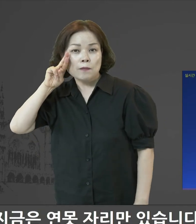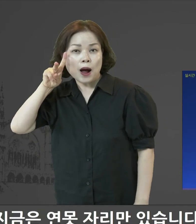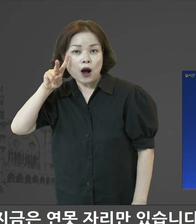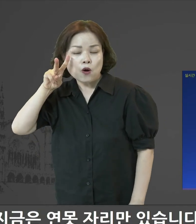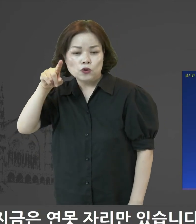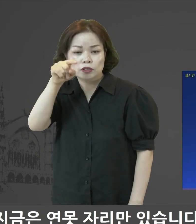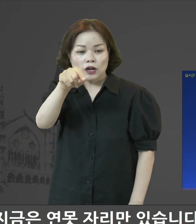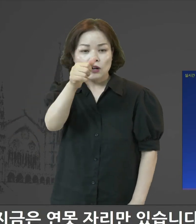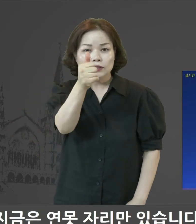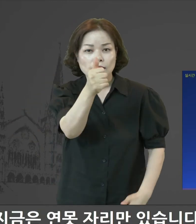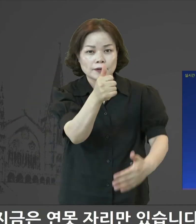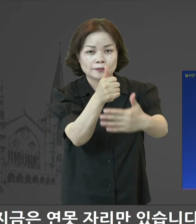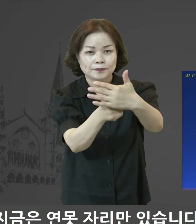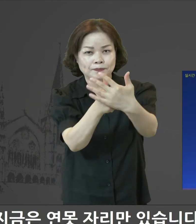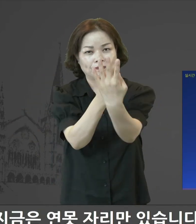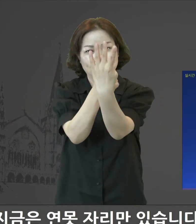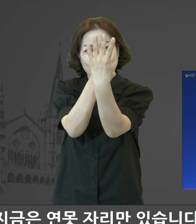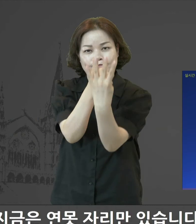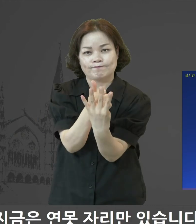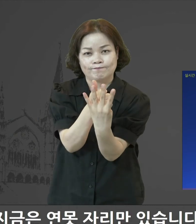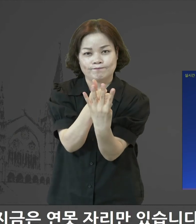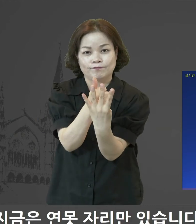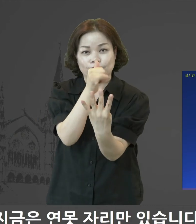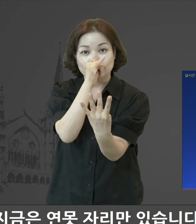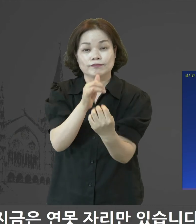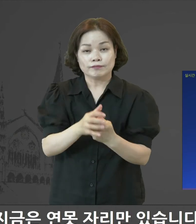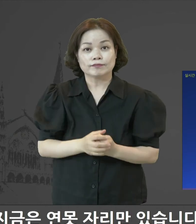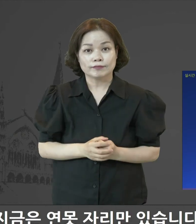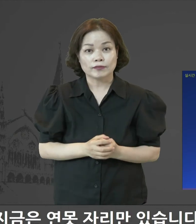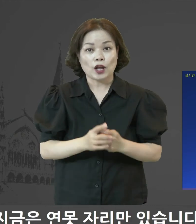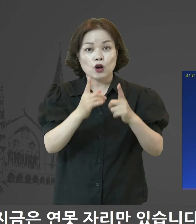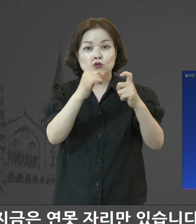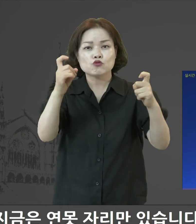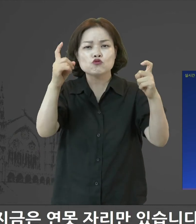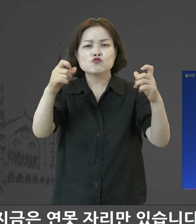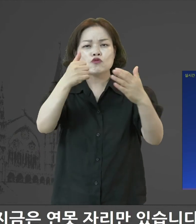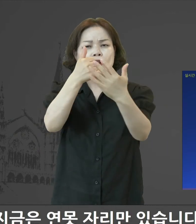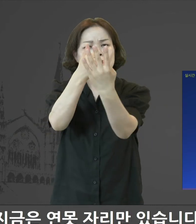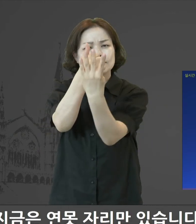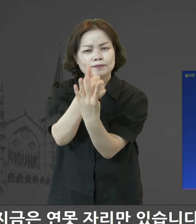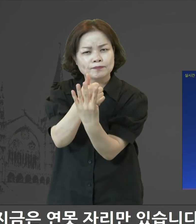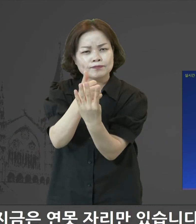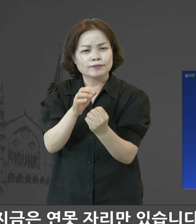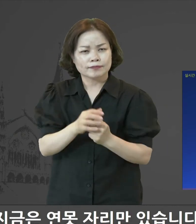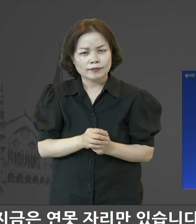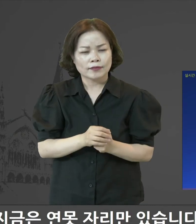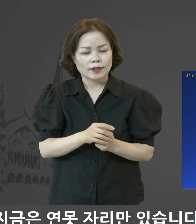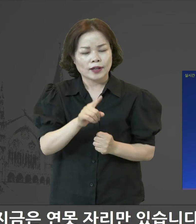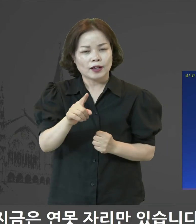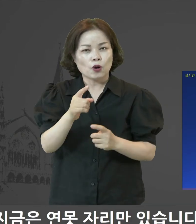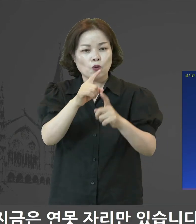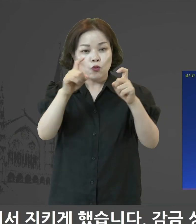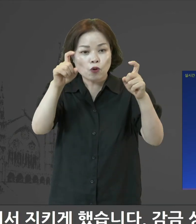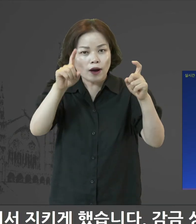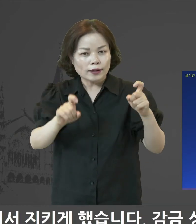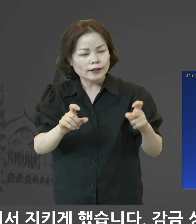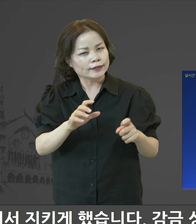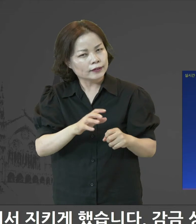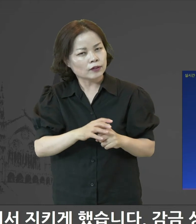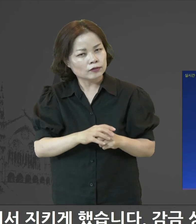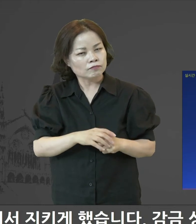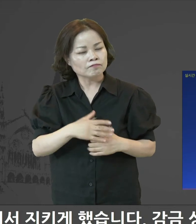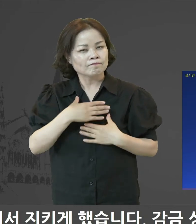지키게 했다. 감금 상태에 둔 겁니다. 바울이 나름 호강하고 있는